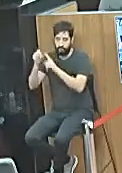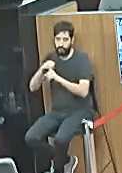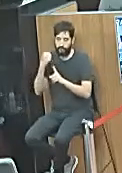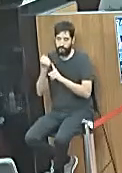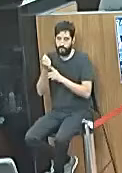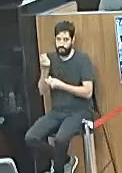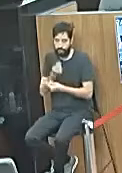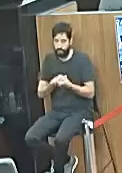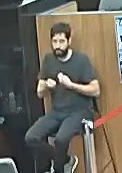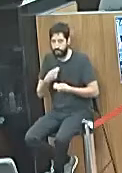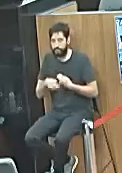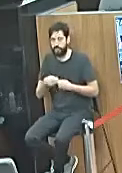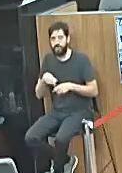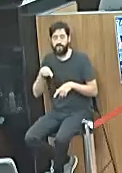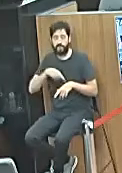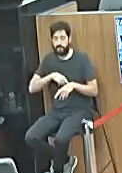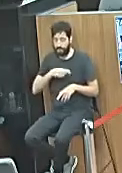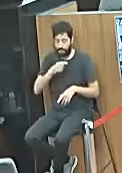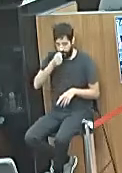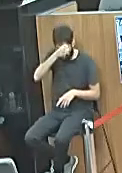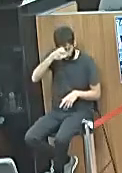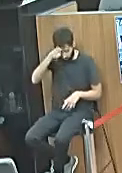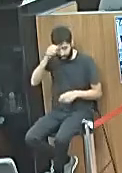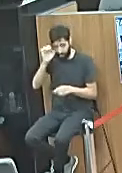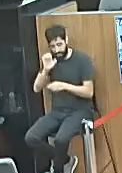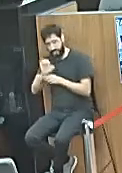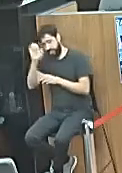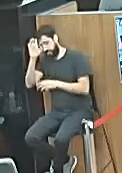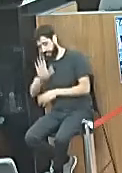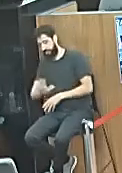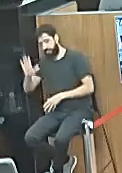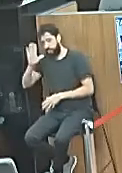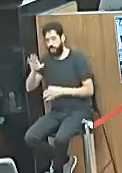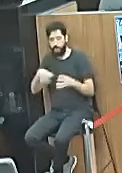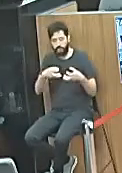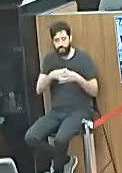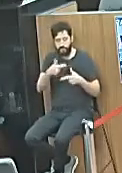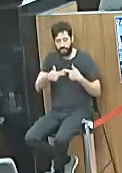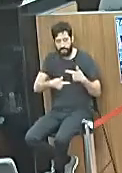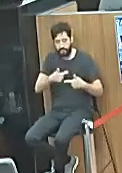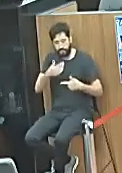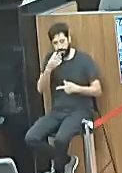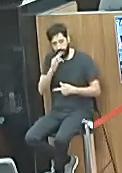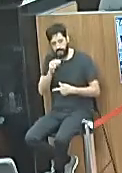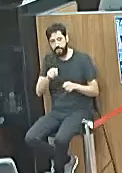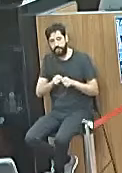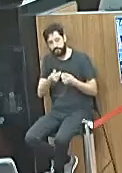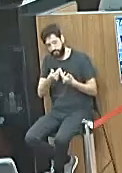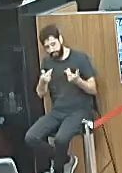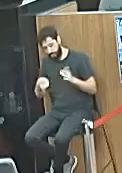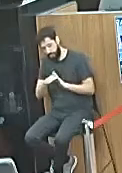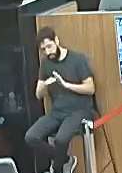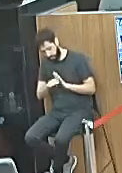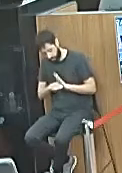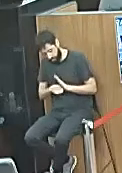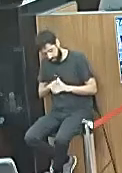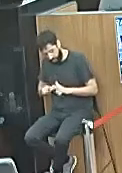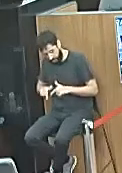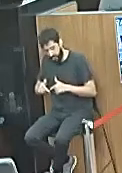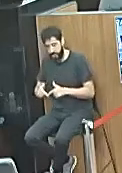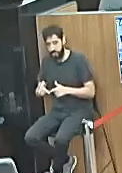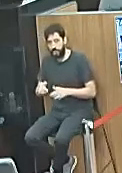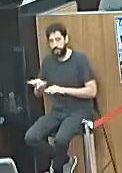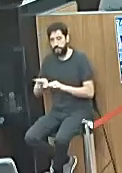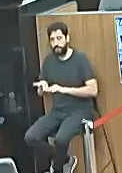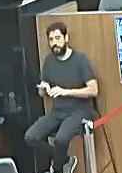do estado seja da nação durante os grupos de trabalho nós é de nós executamos diversas propostas entre as ações e programas